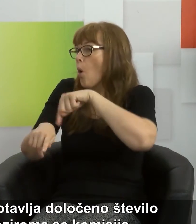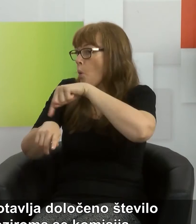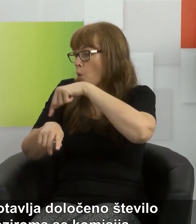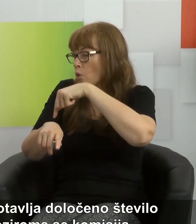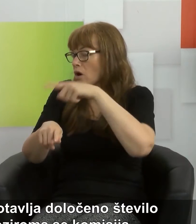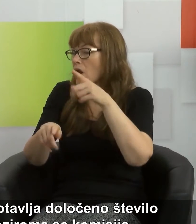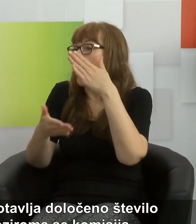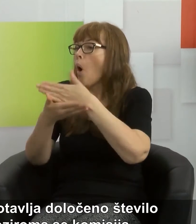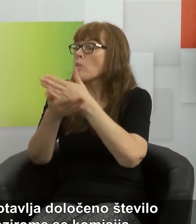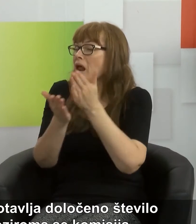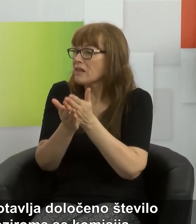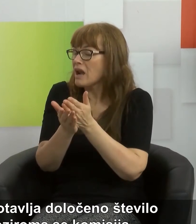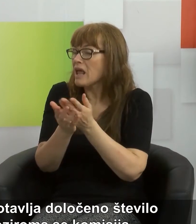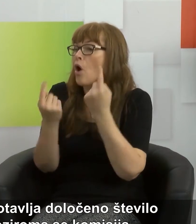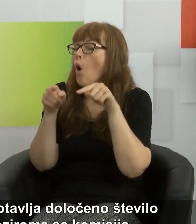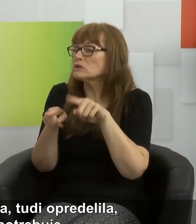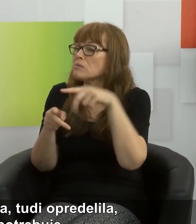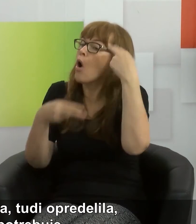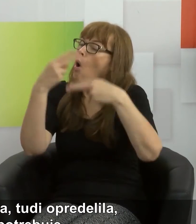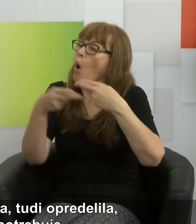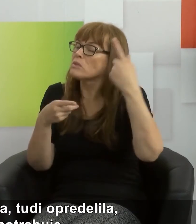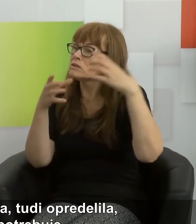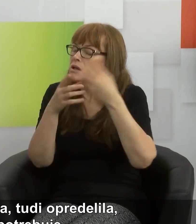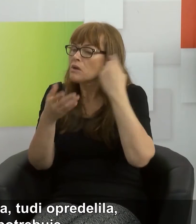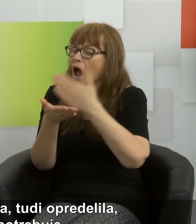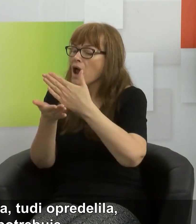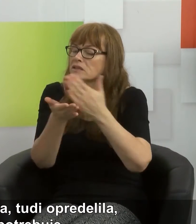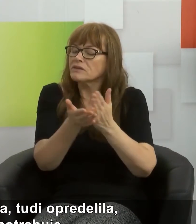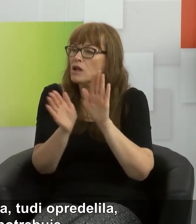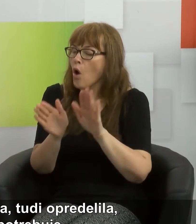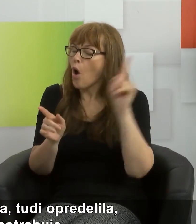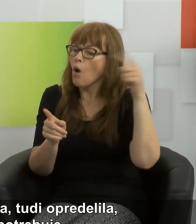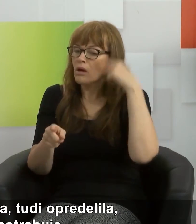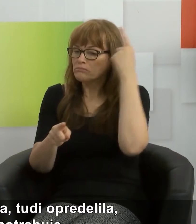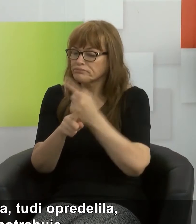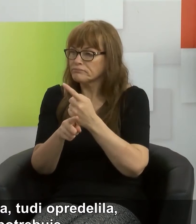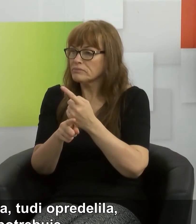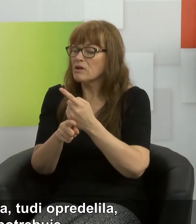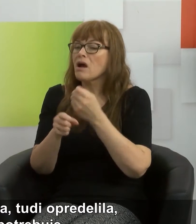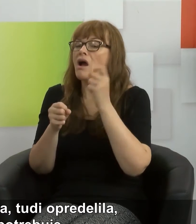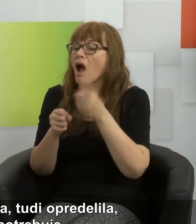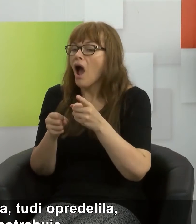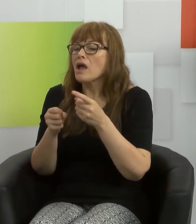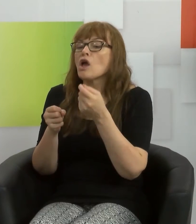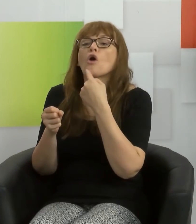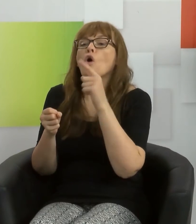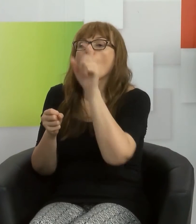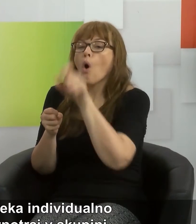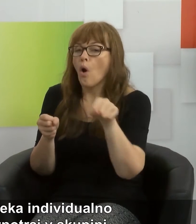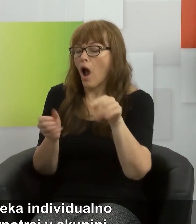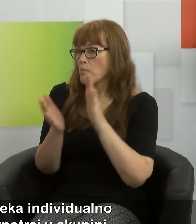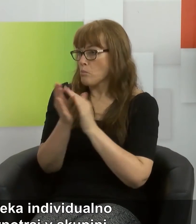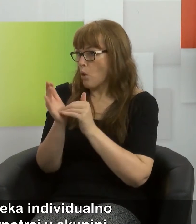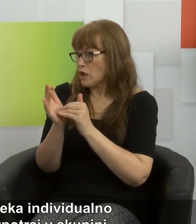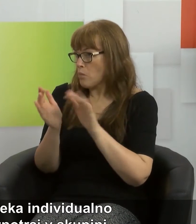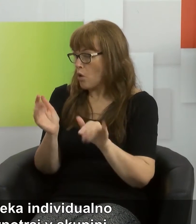so opredeljene, oziroma se je komisija, ki je razvrstila otroka, tudi opredelila, kaj in koga potrebuje.